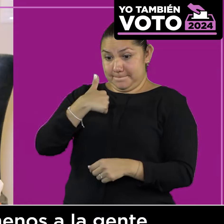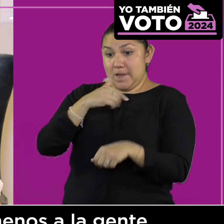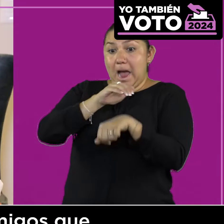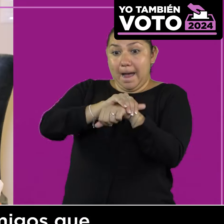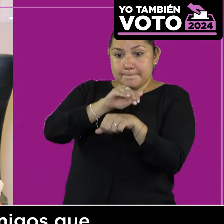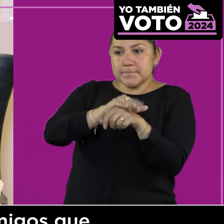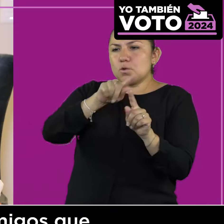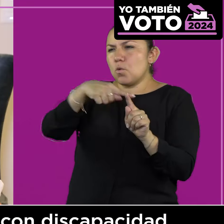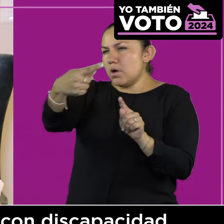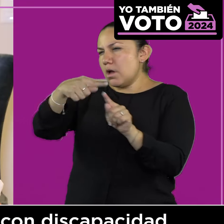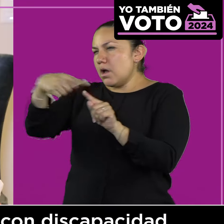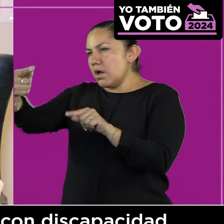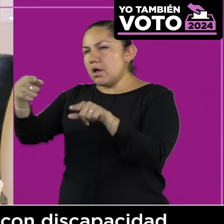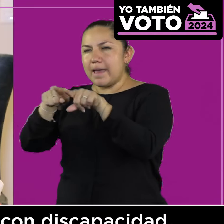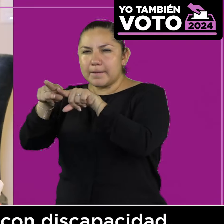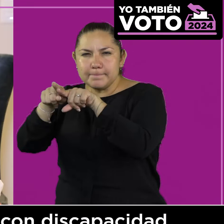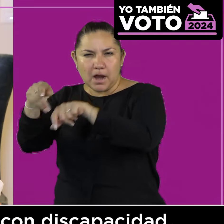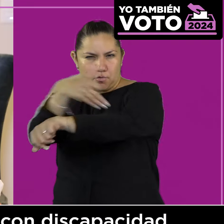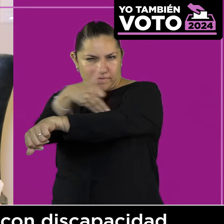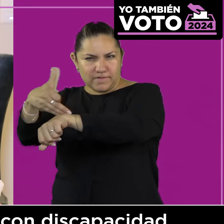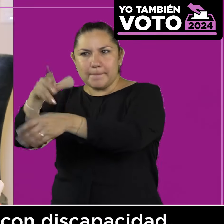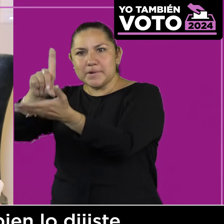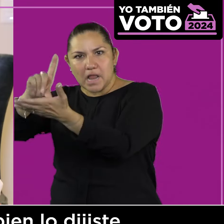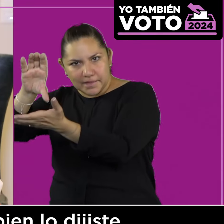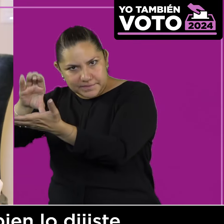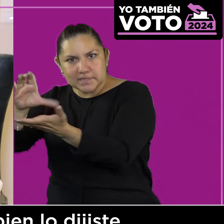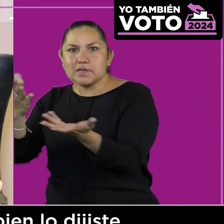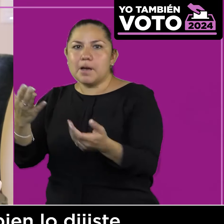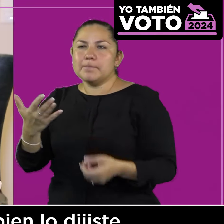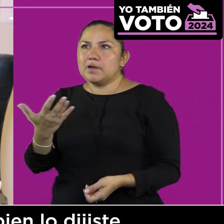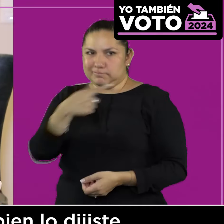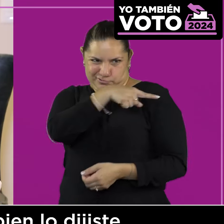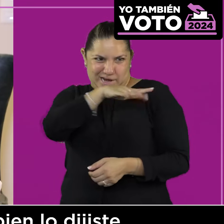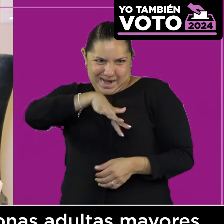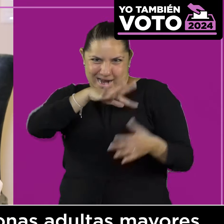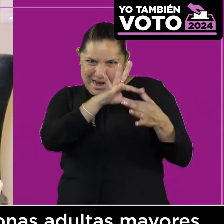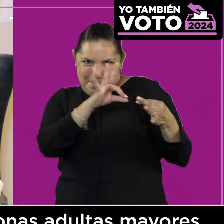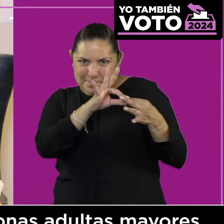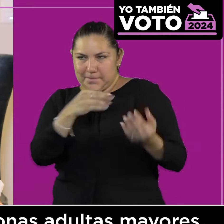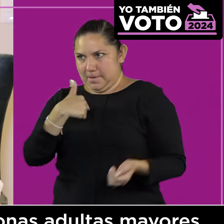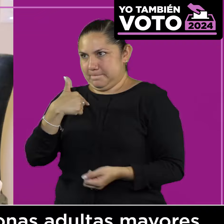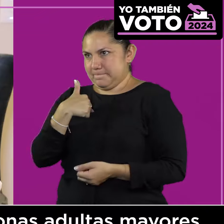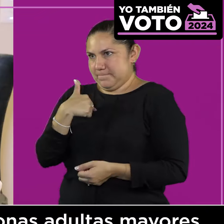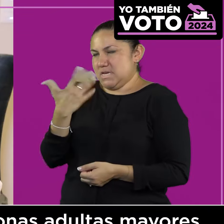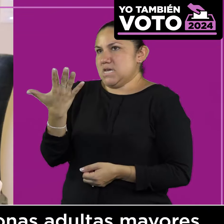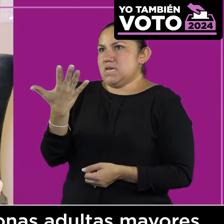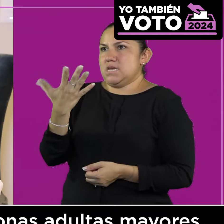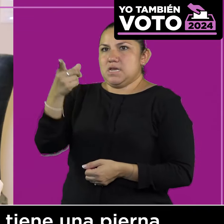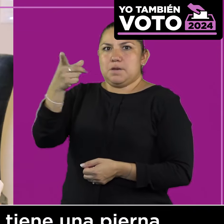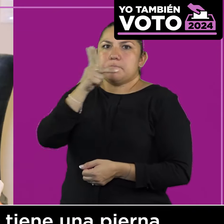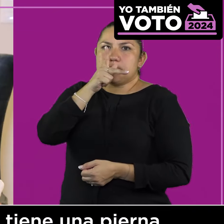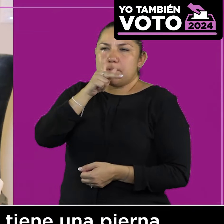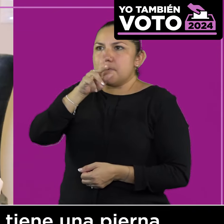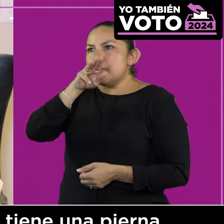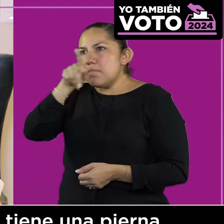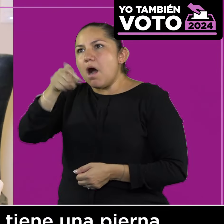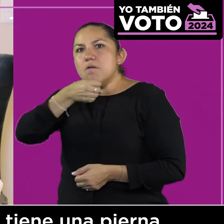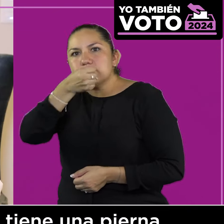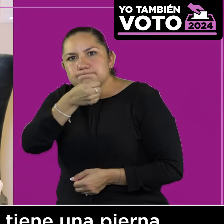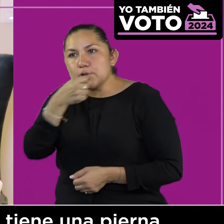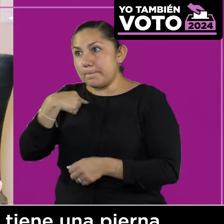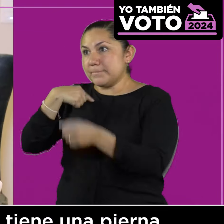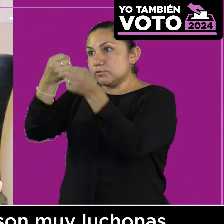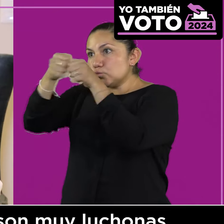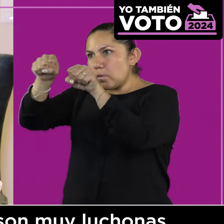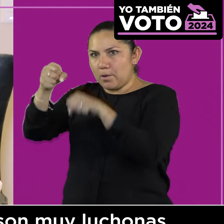gente tengo amigos que tienen hermanos con discapacidad pues como bien lo dijiste mis padres son personas adultas mayores mi suegro ya no tiene